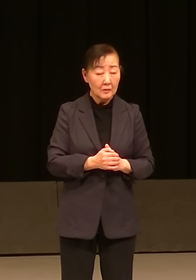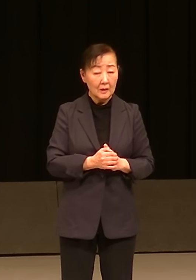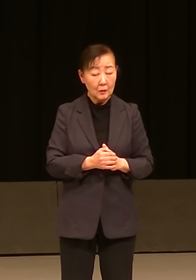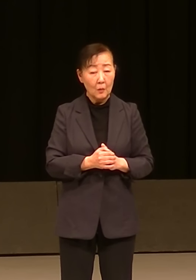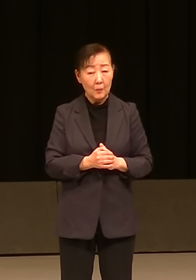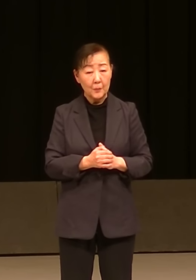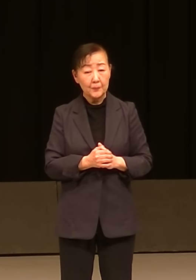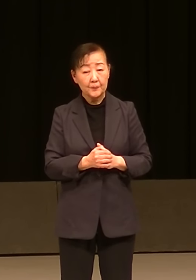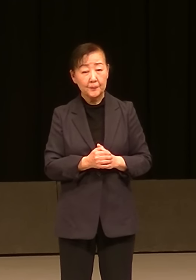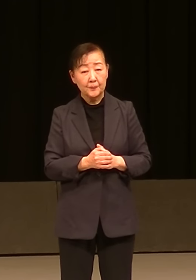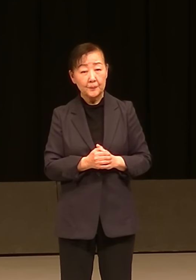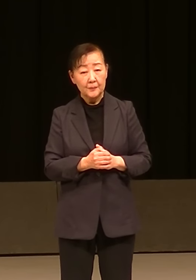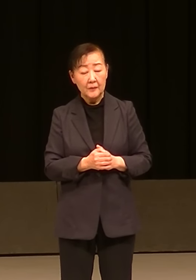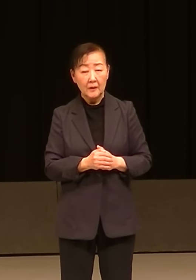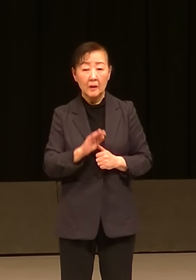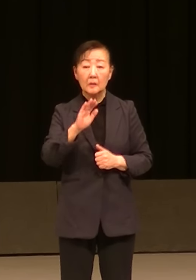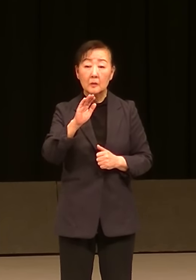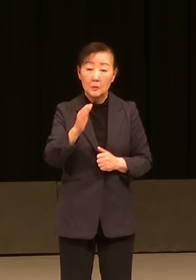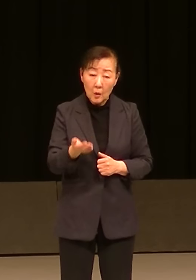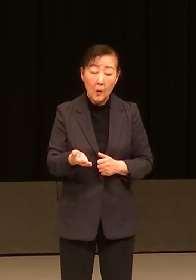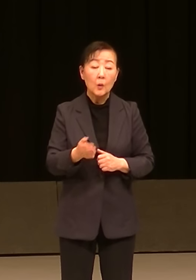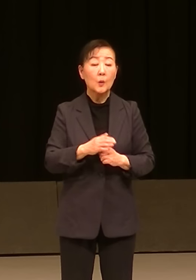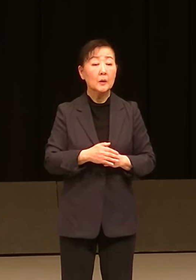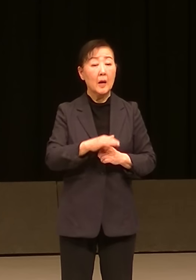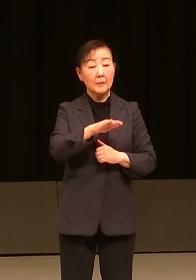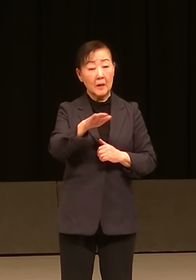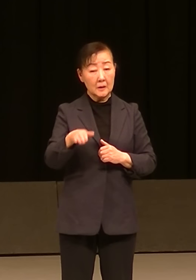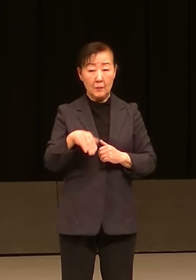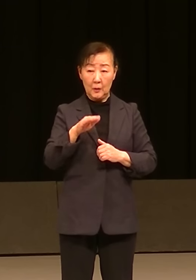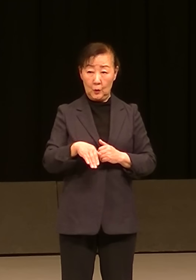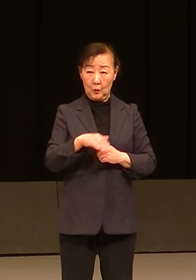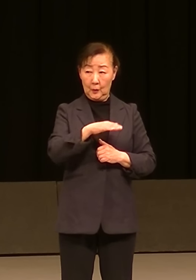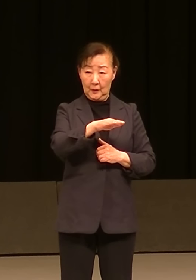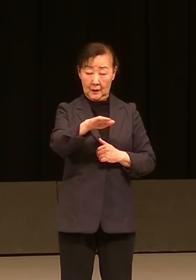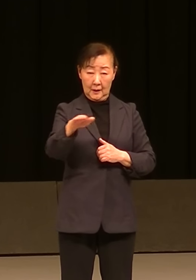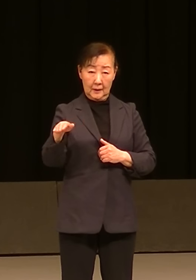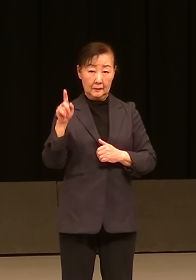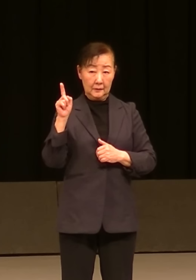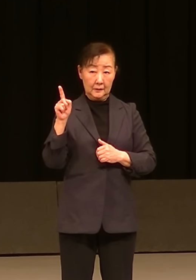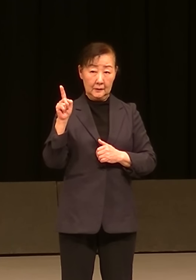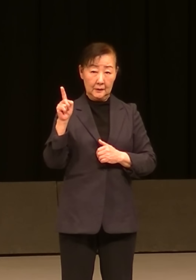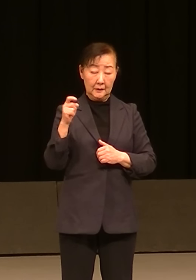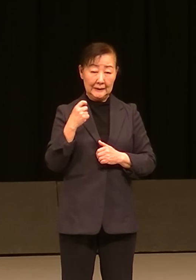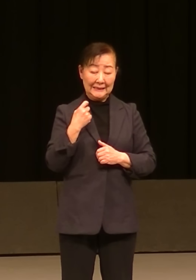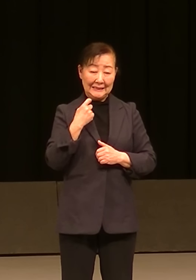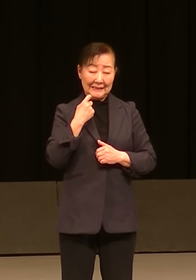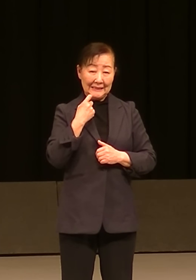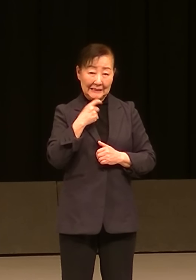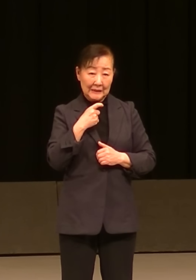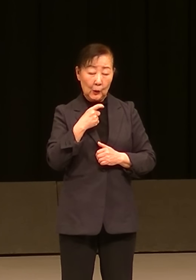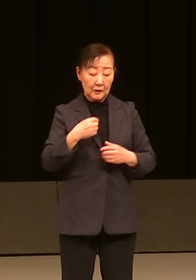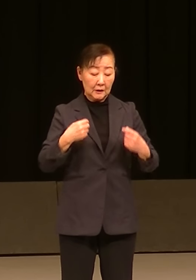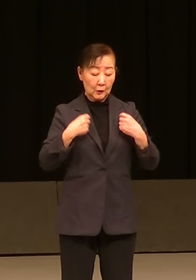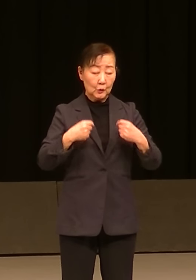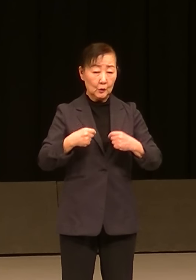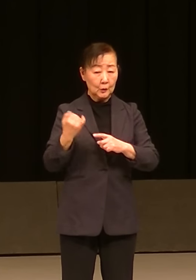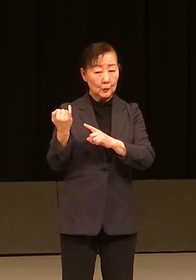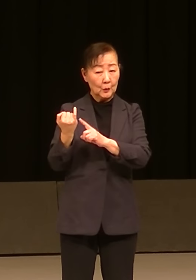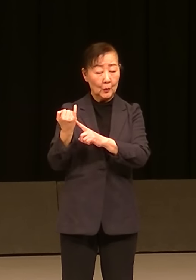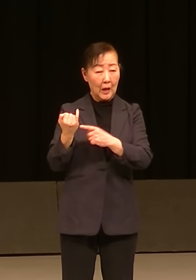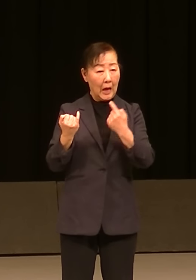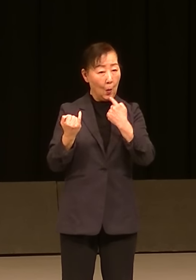次に、ところで皆様、本日のギャラリーにいるあそこの白いスーツの、女性が我が妻